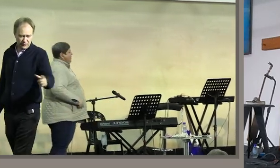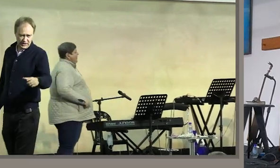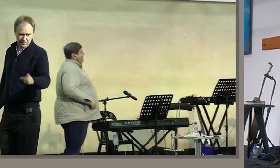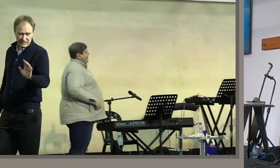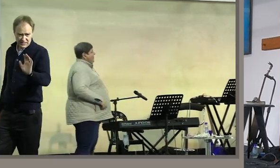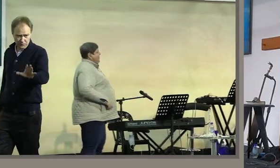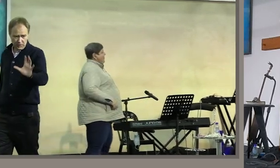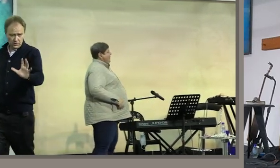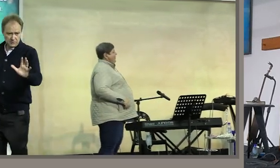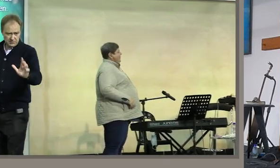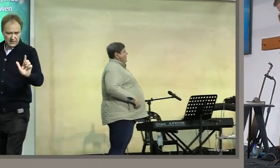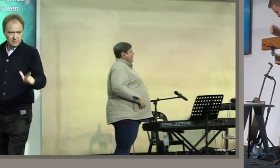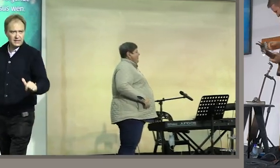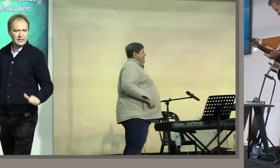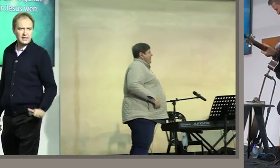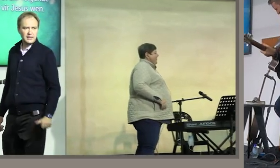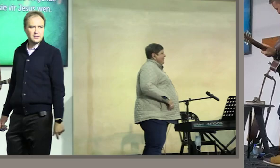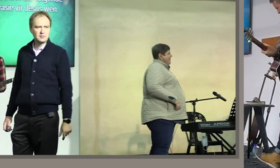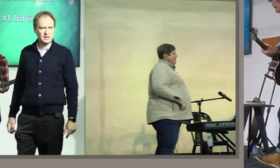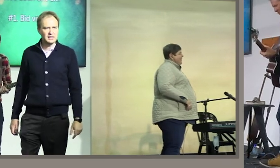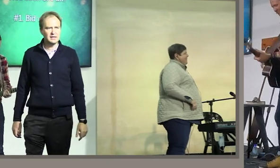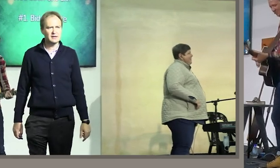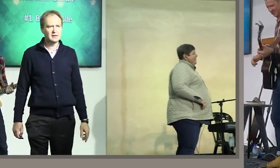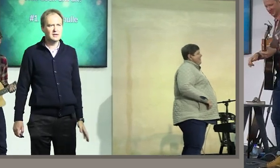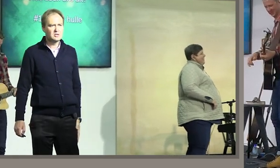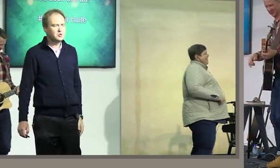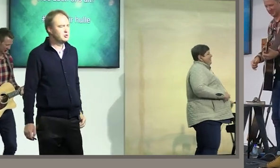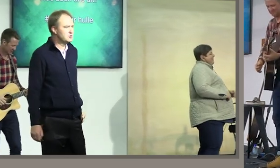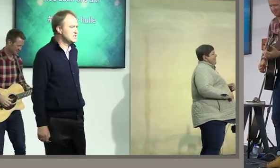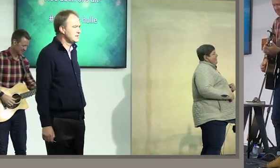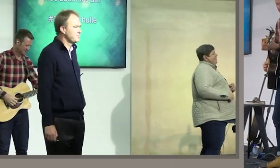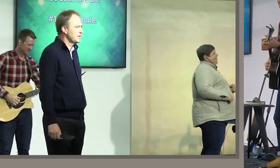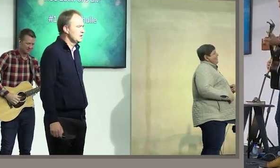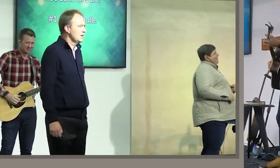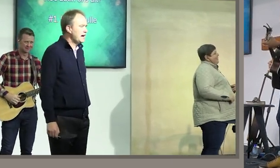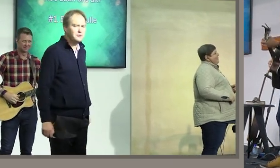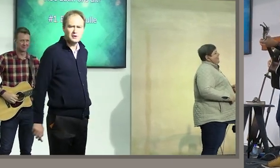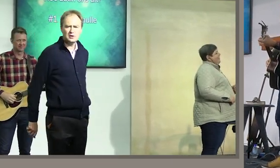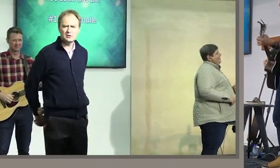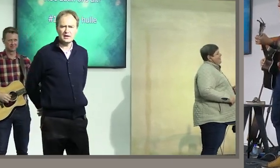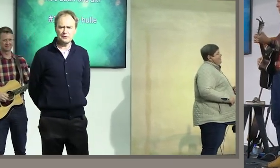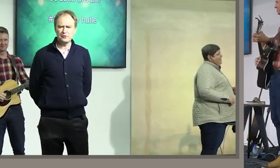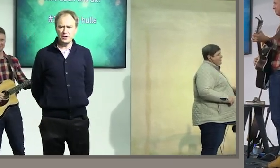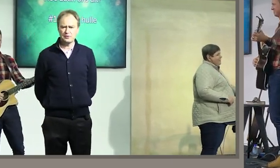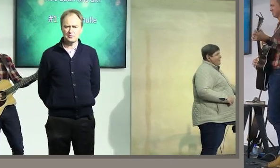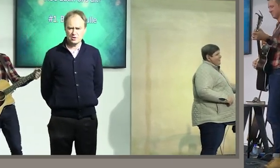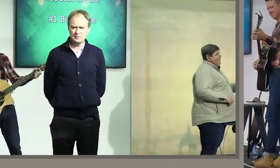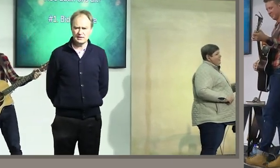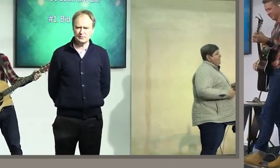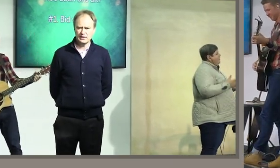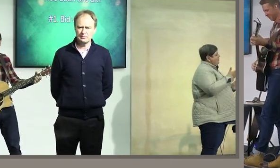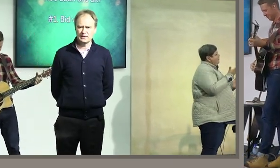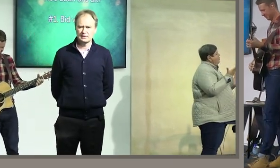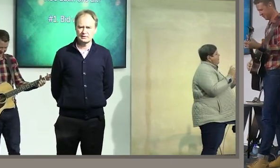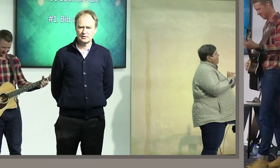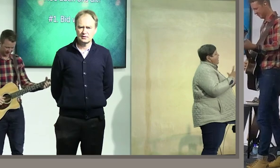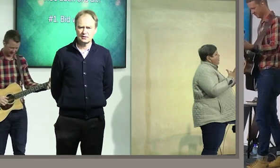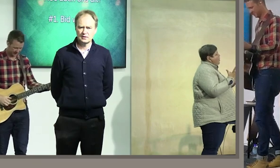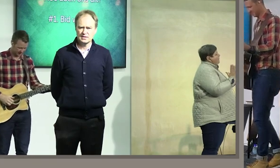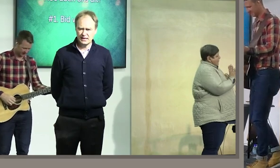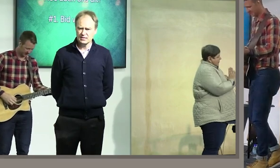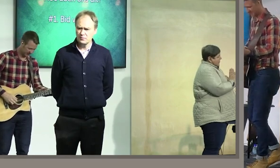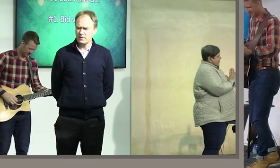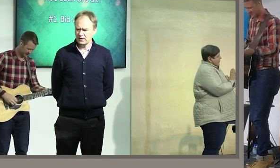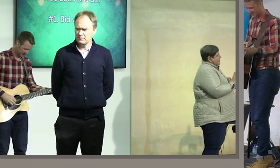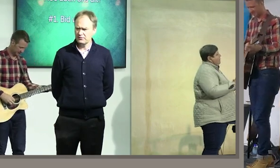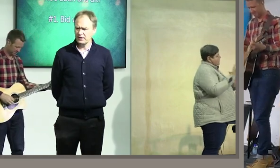Ek herhaal weer daai punt. As jy wonder waar om te begin, begin hier. So hoe doen ons dit? Ek wil vir jou vra om saam met my te begin bid.